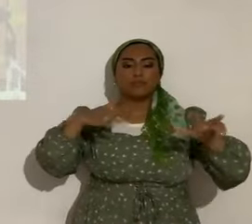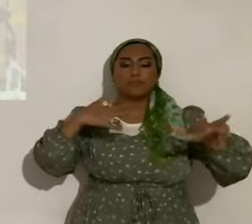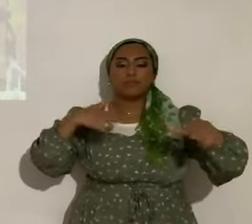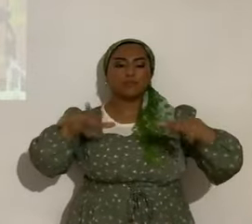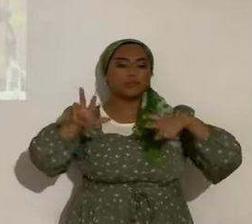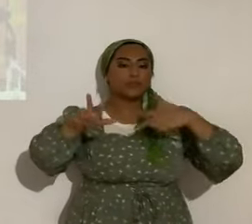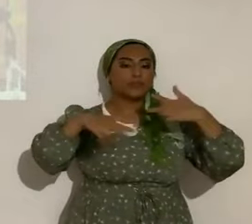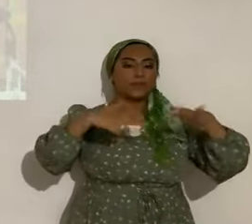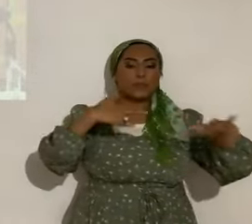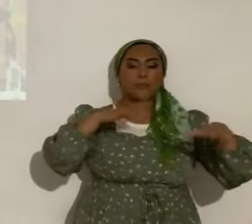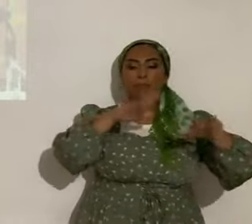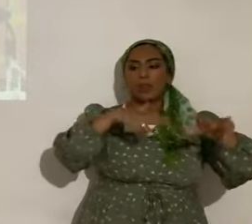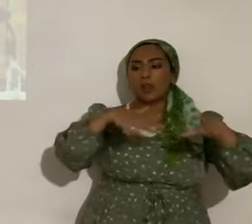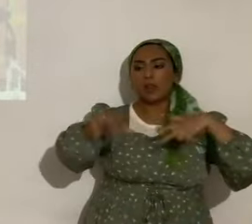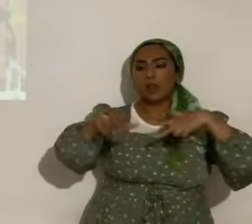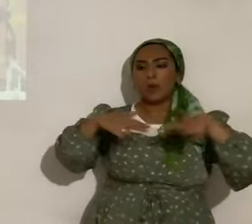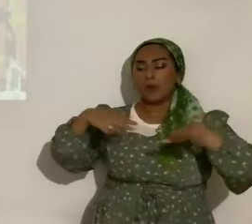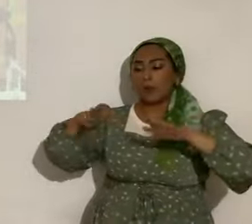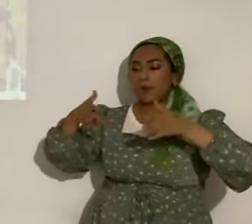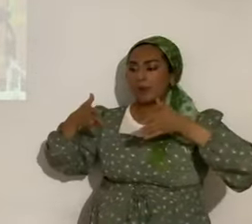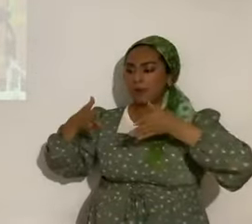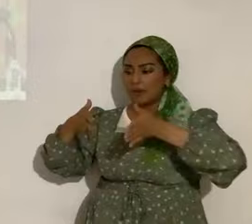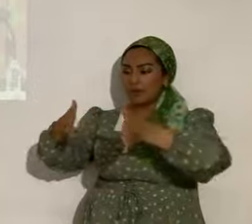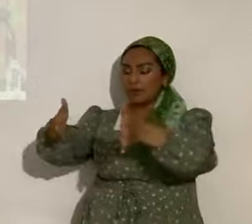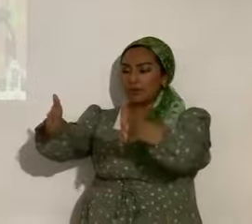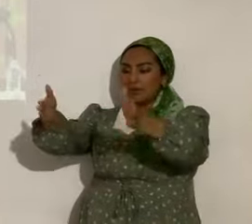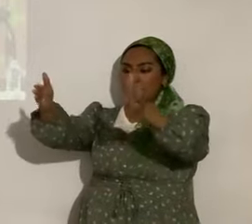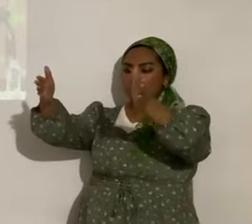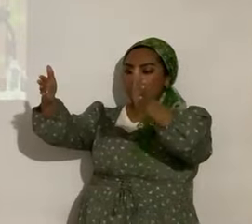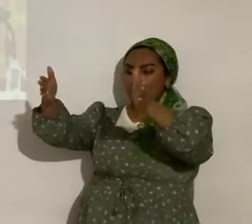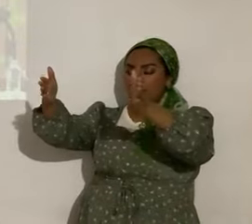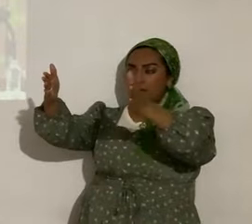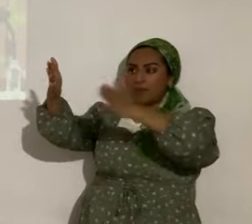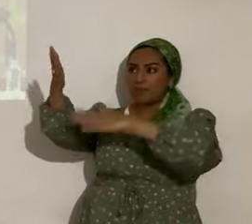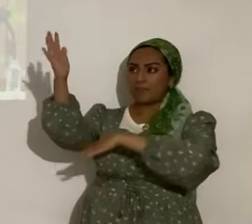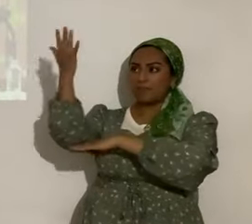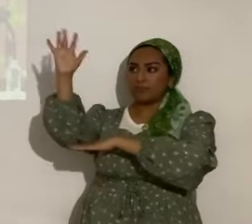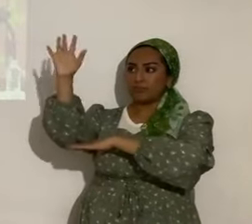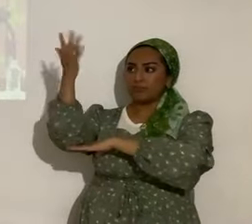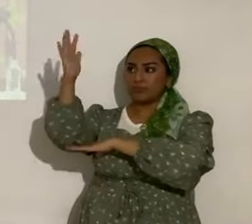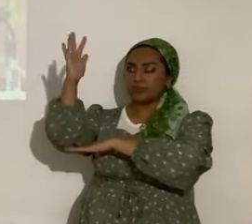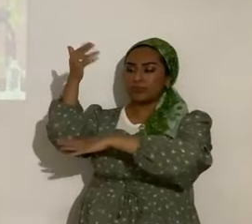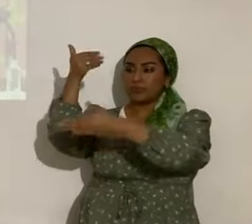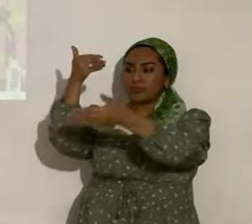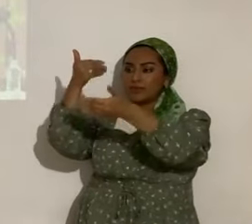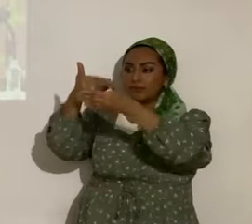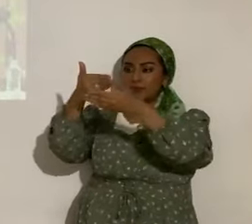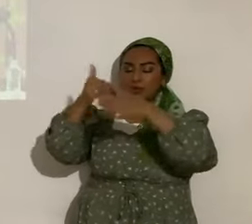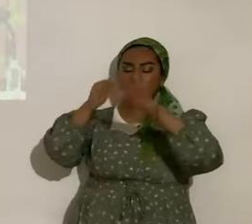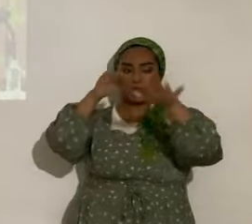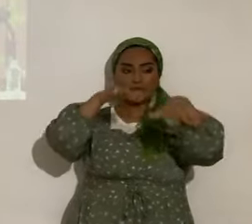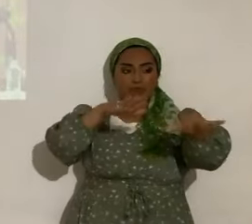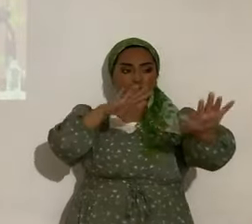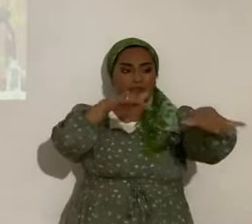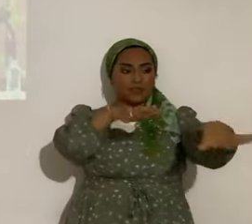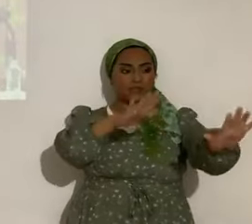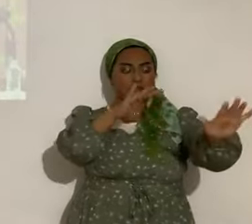Vas caminando en una calle y tiene palmeras, se ve que es un lugar tropical, cerca de la playa. Estás